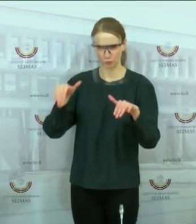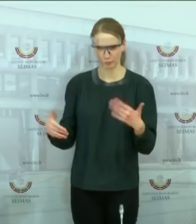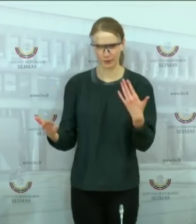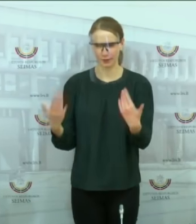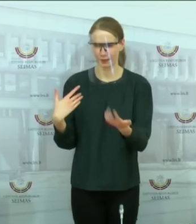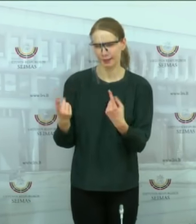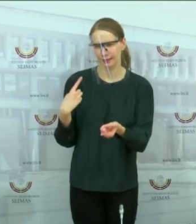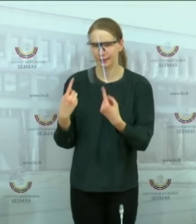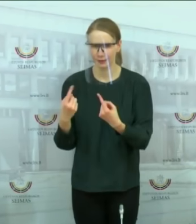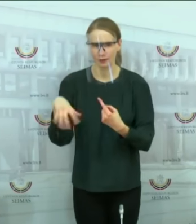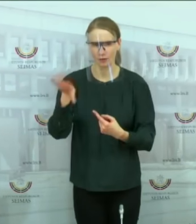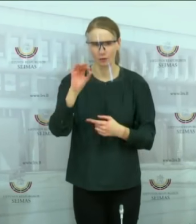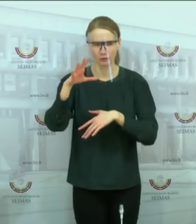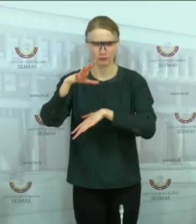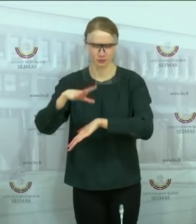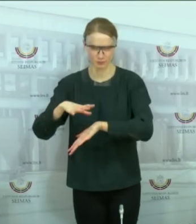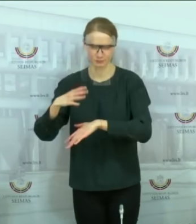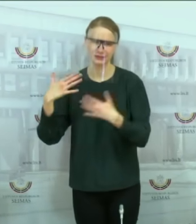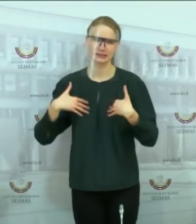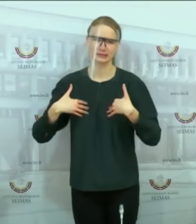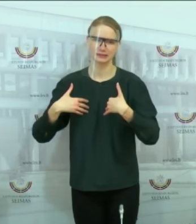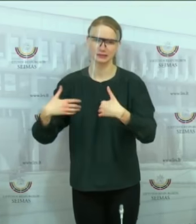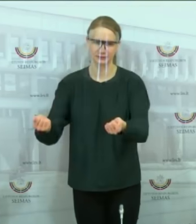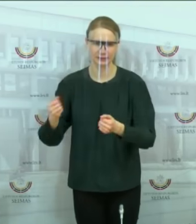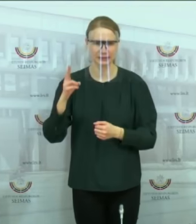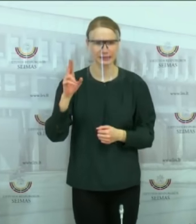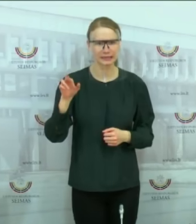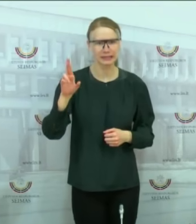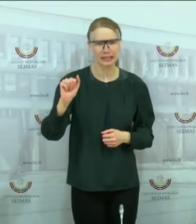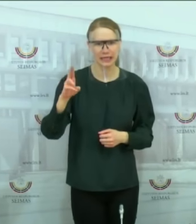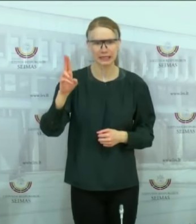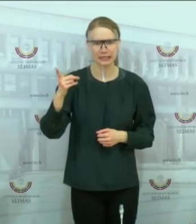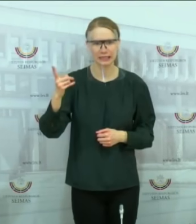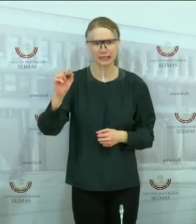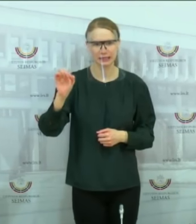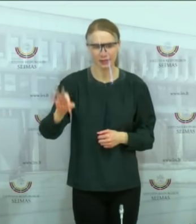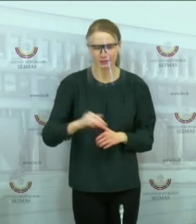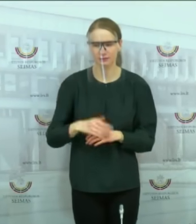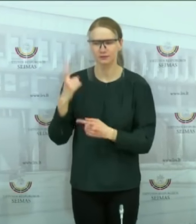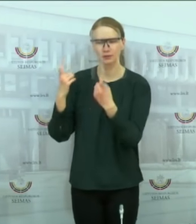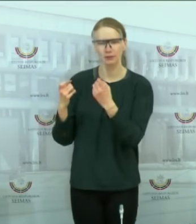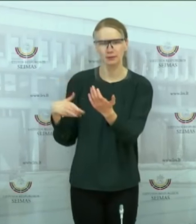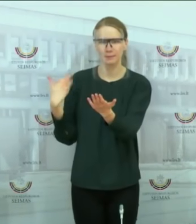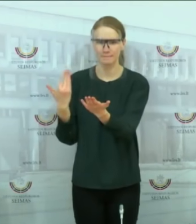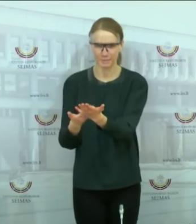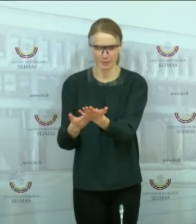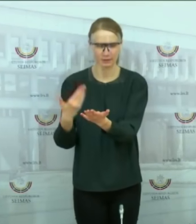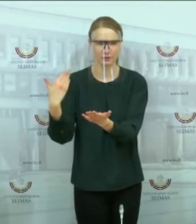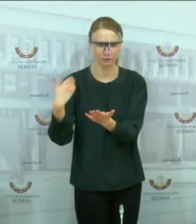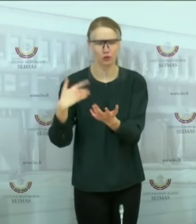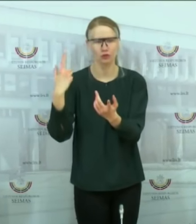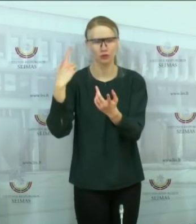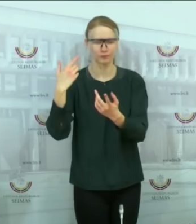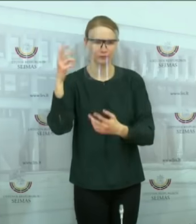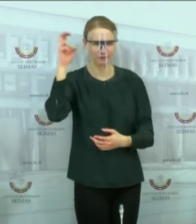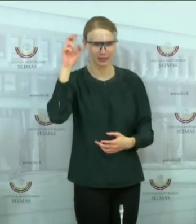pabendrauti su sveikatos komisarė Kyriakides, tai jinai tiesiog informavo, kad tokia prognozė bus skelbiama